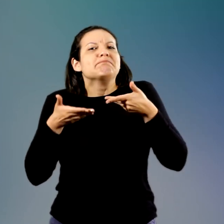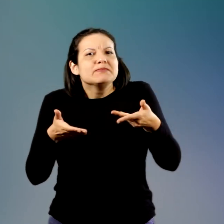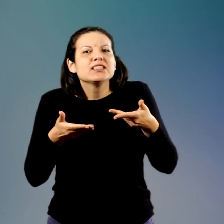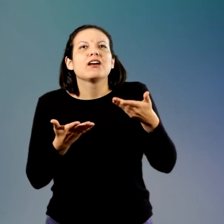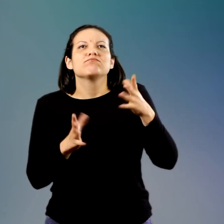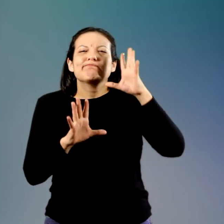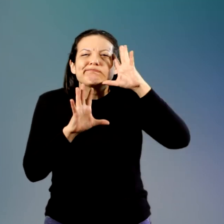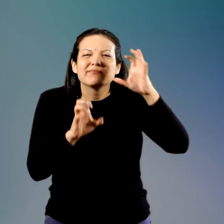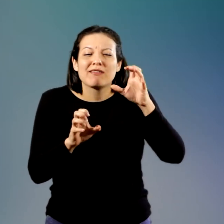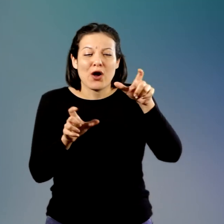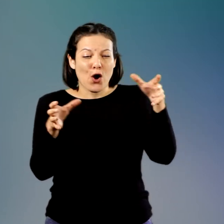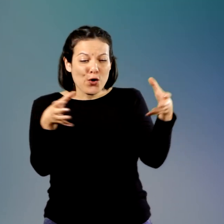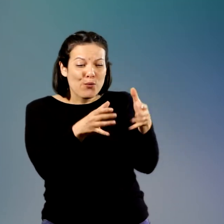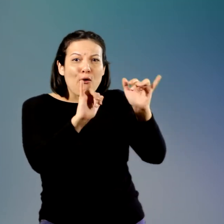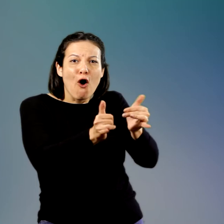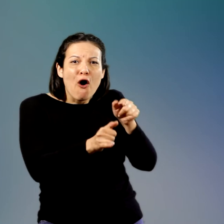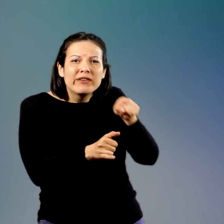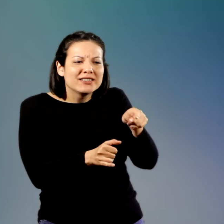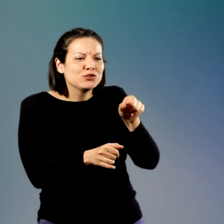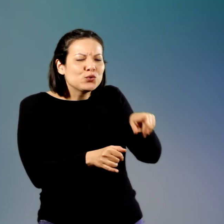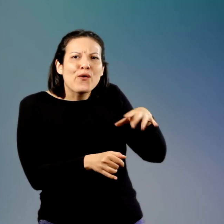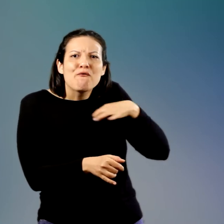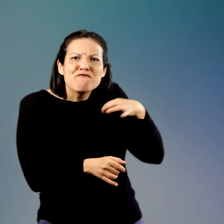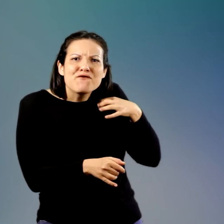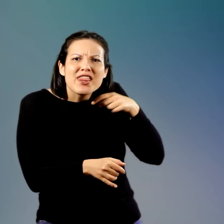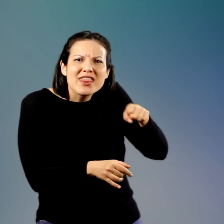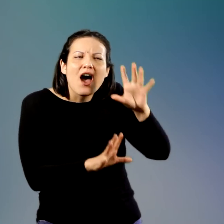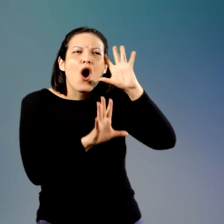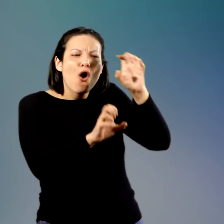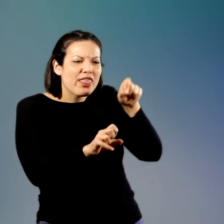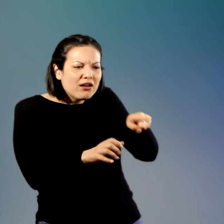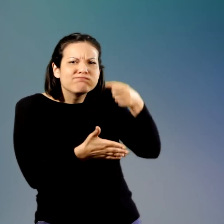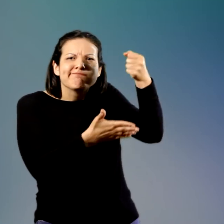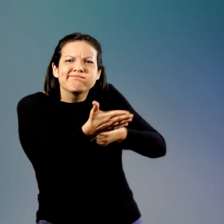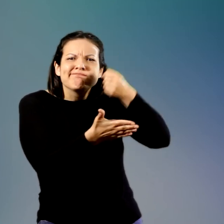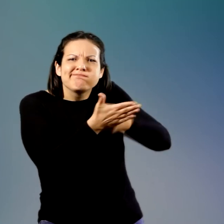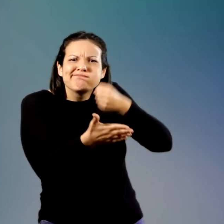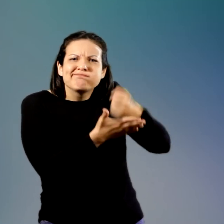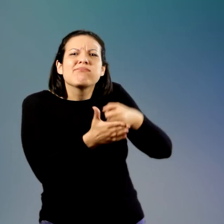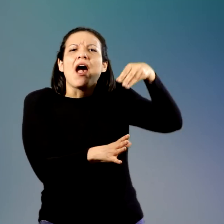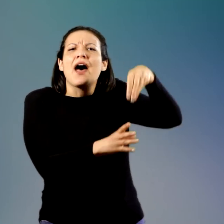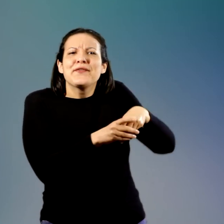la vida de aquellos jóvenes que lucharon y participaron para construir un futuro mejor